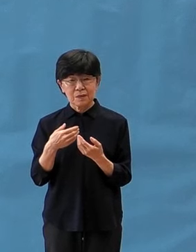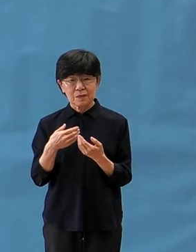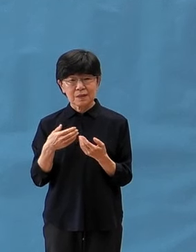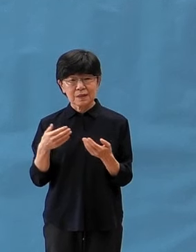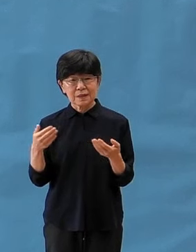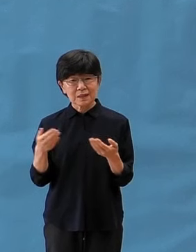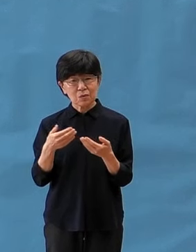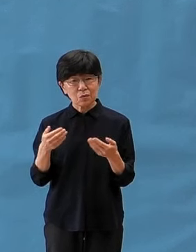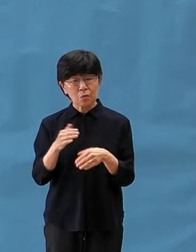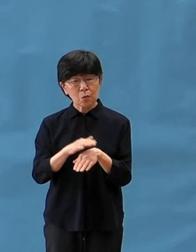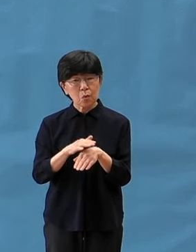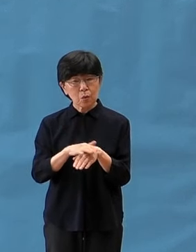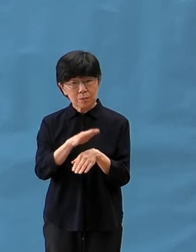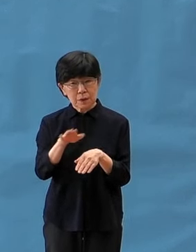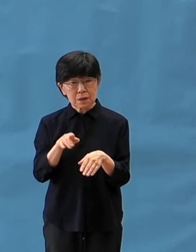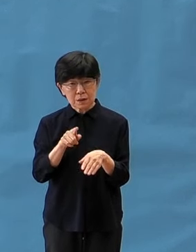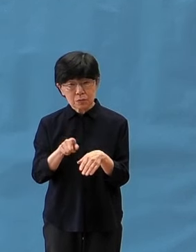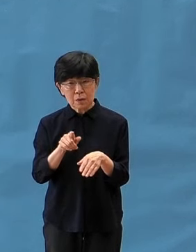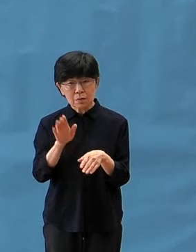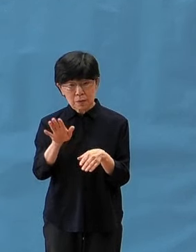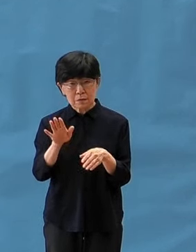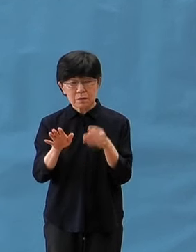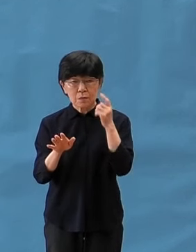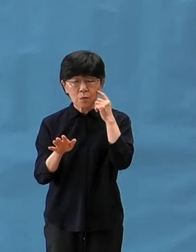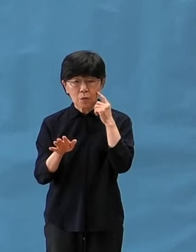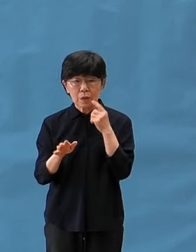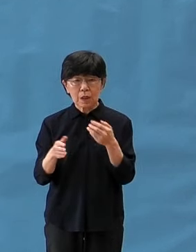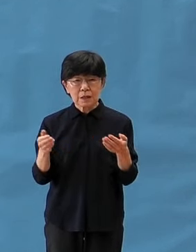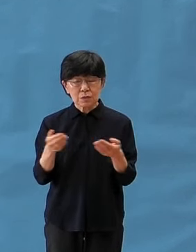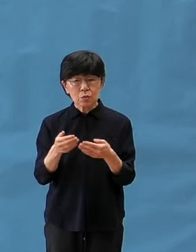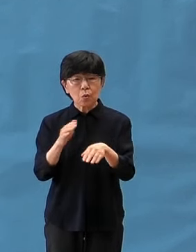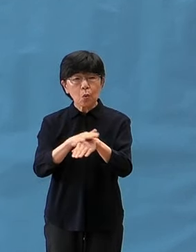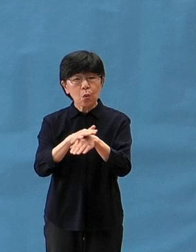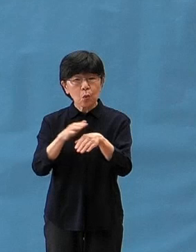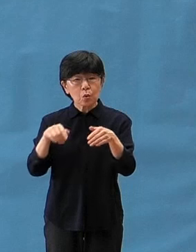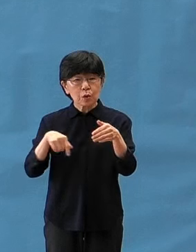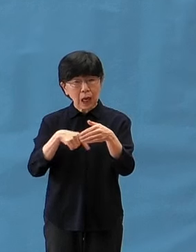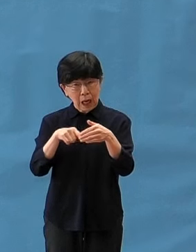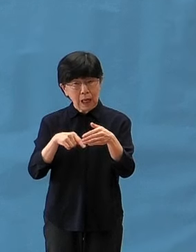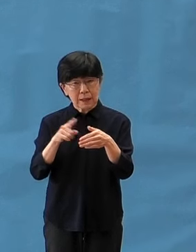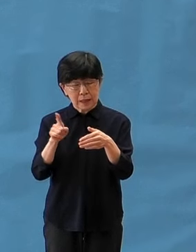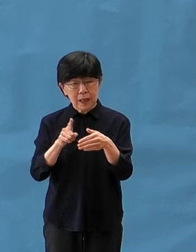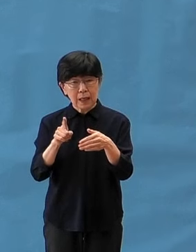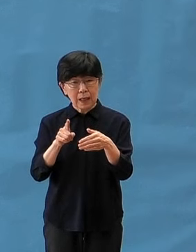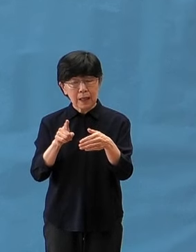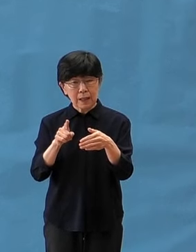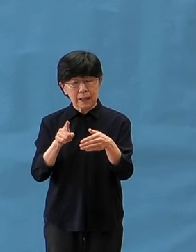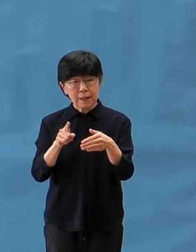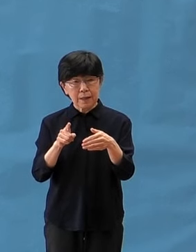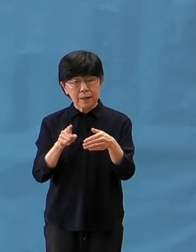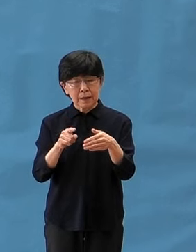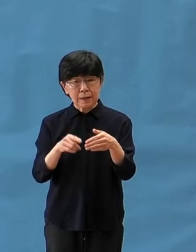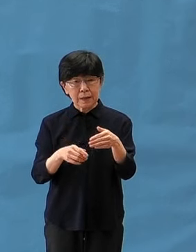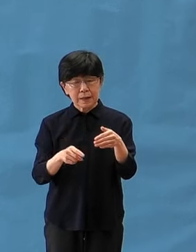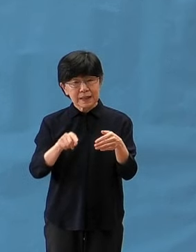皆さんに言ったことあるかな、仕事の仕方の中で、満点が60点の時もある